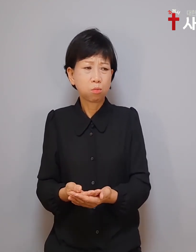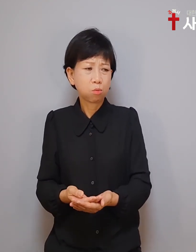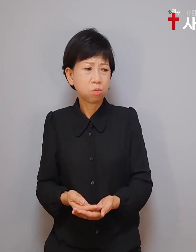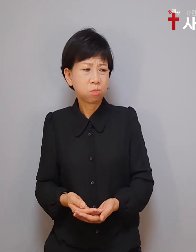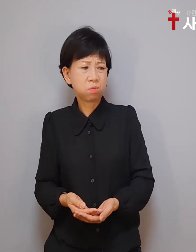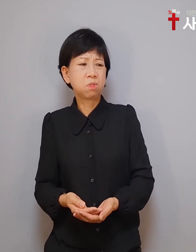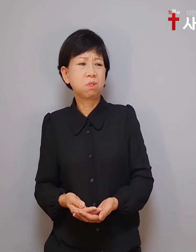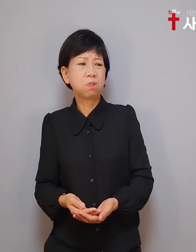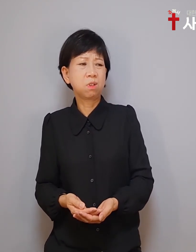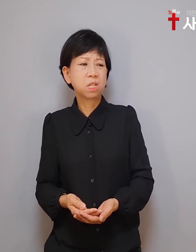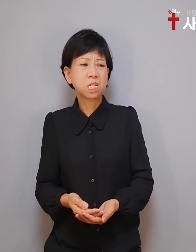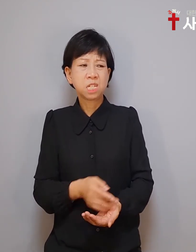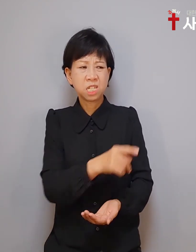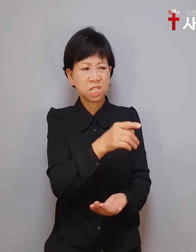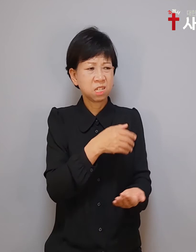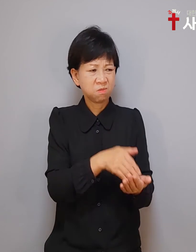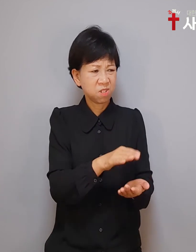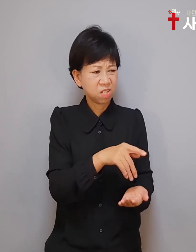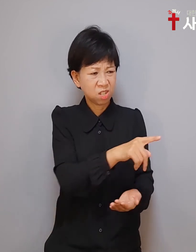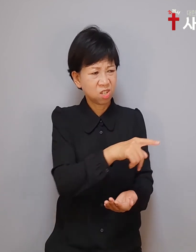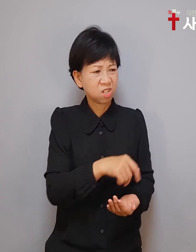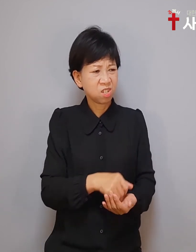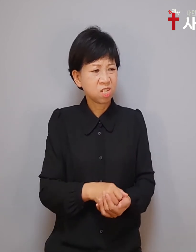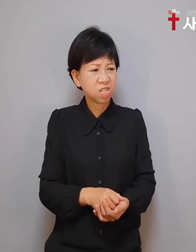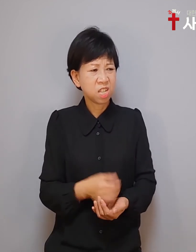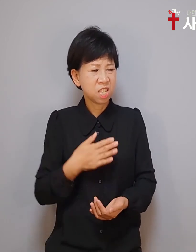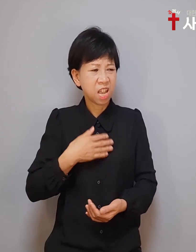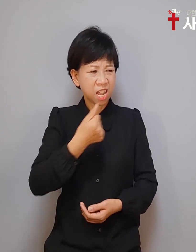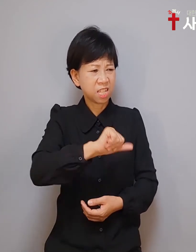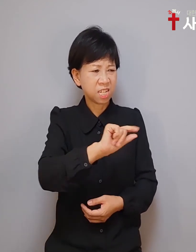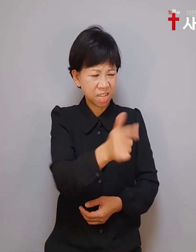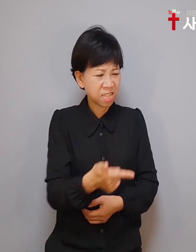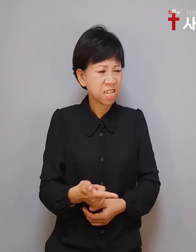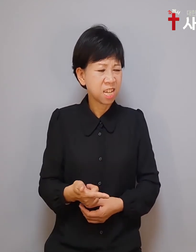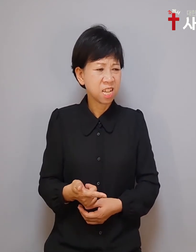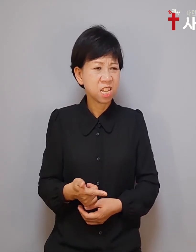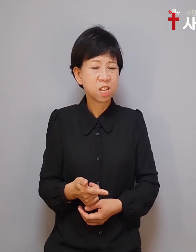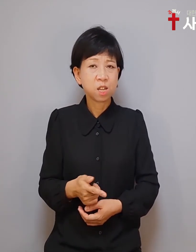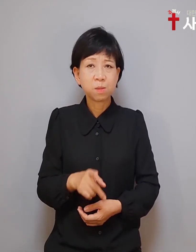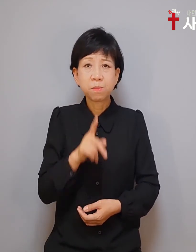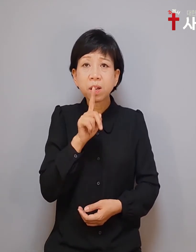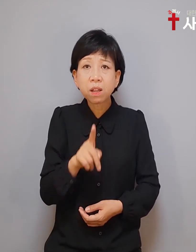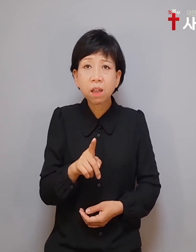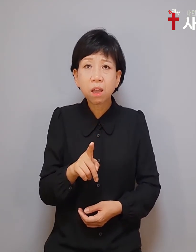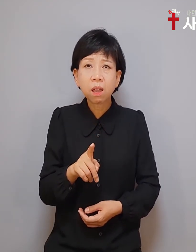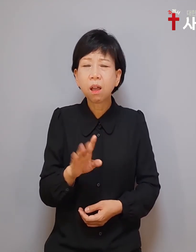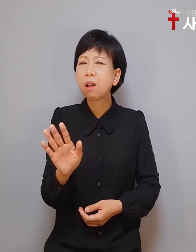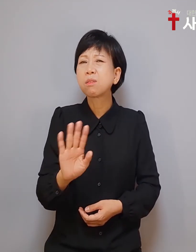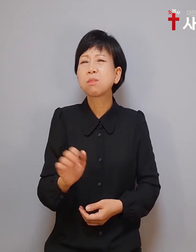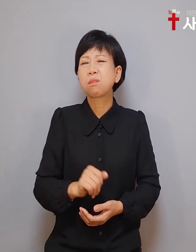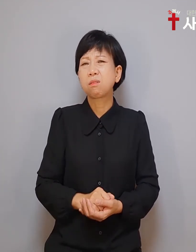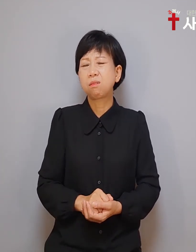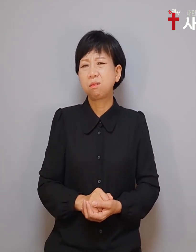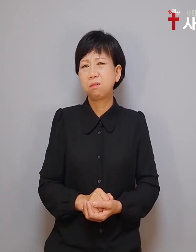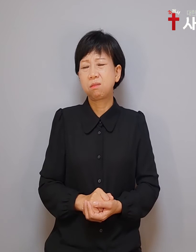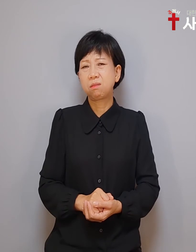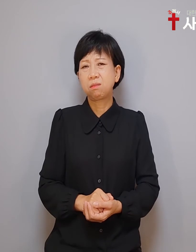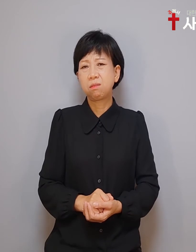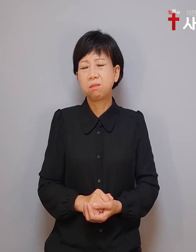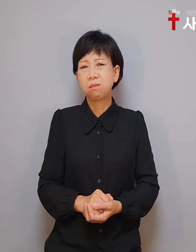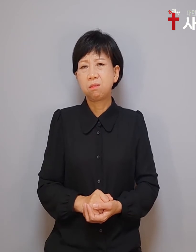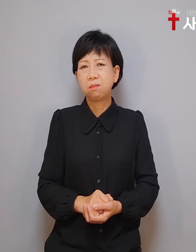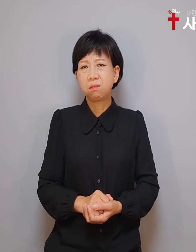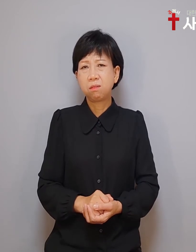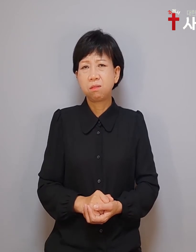잘 살아야지. 이럴까요? 아닌 것 같아요. 왜 아닌 것 같냐면 이 둘째 아들 탕자가